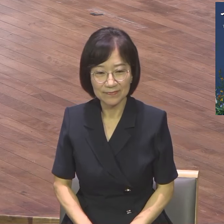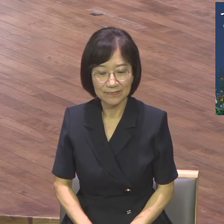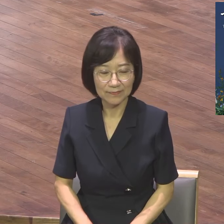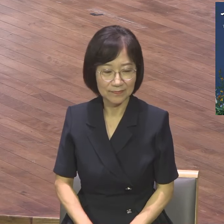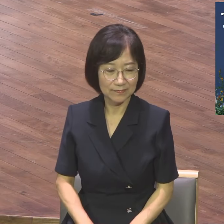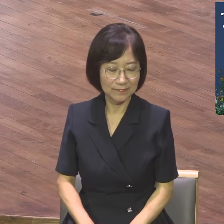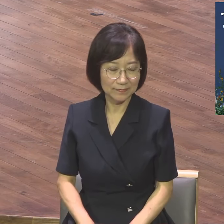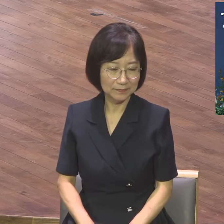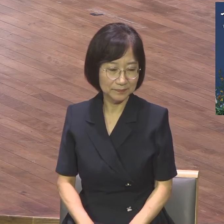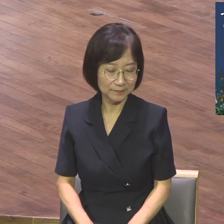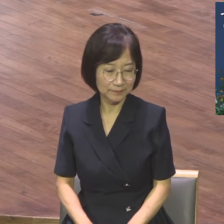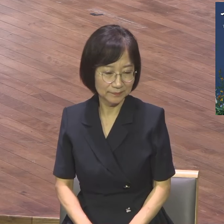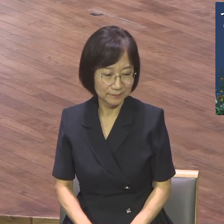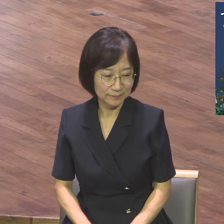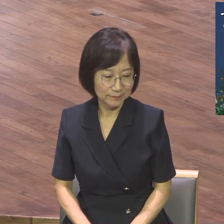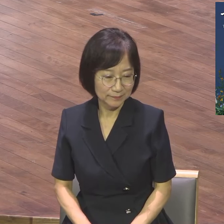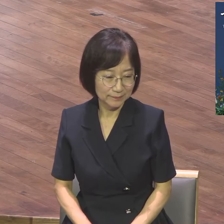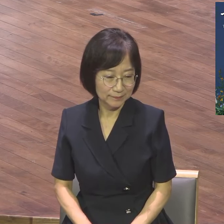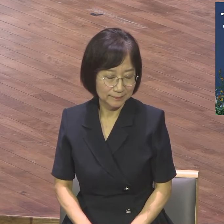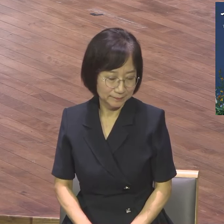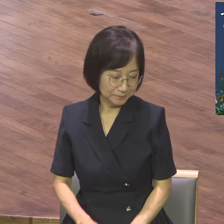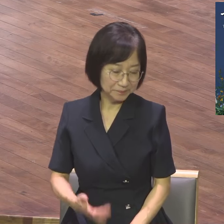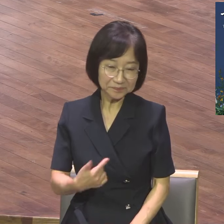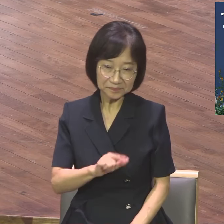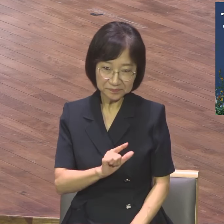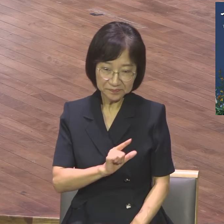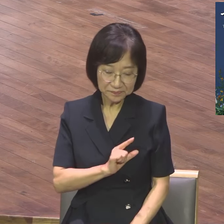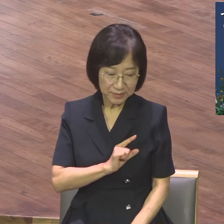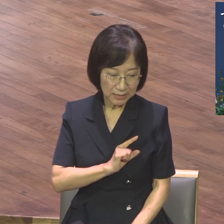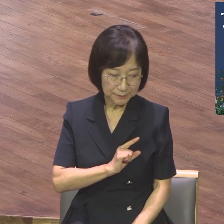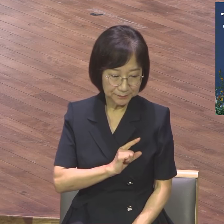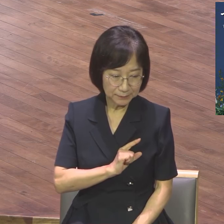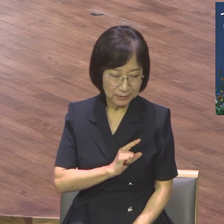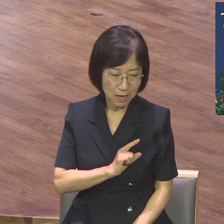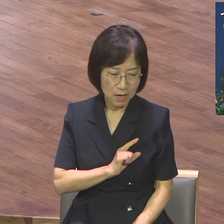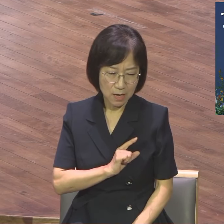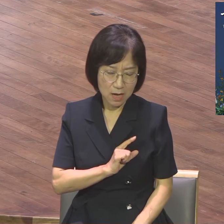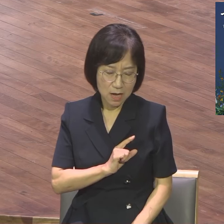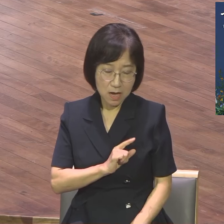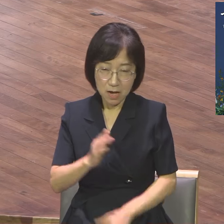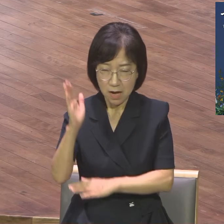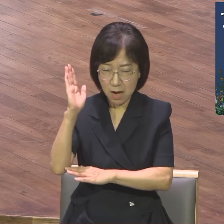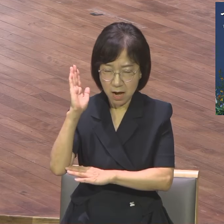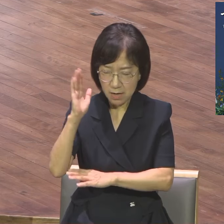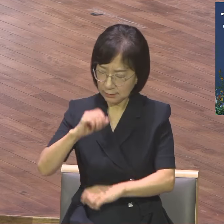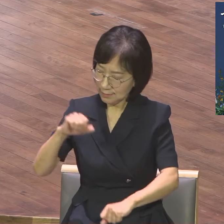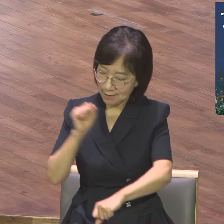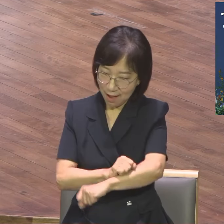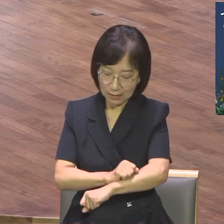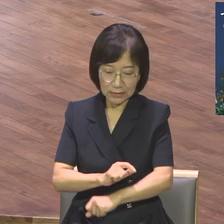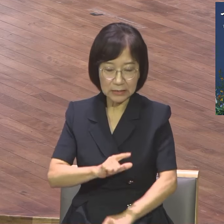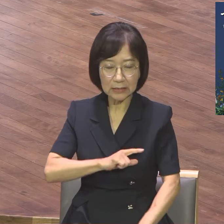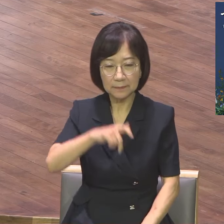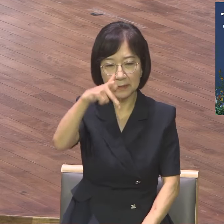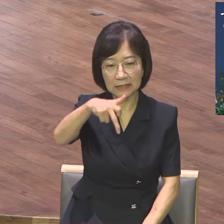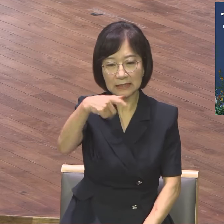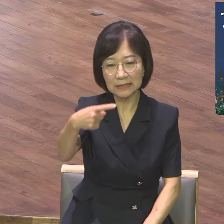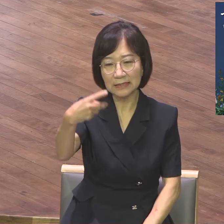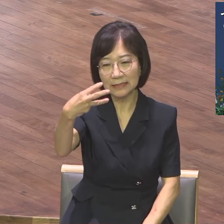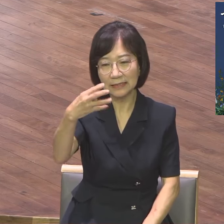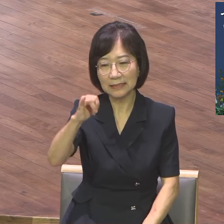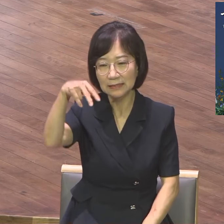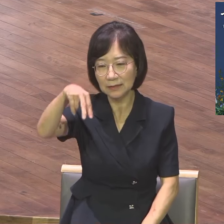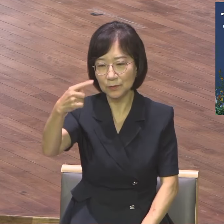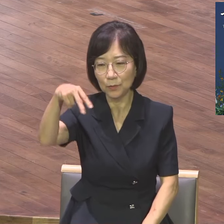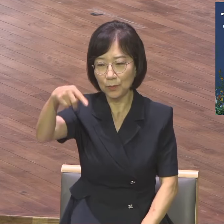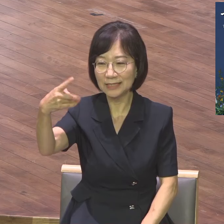초대 교부 아주 황금의 입이라고 그렇게 불릴 만큼 유명한 설교가 크리소스톰. 이분 이런